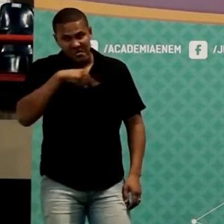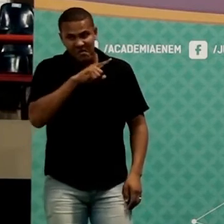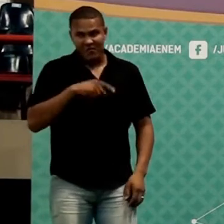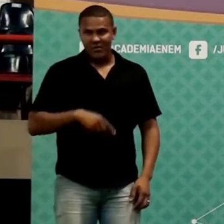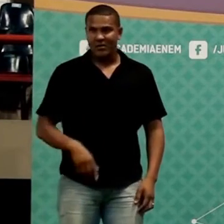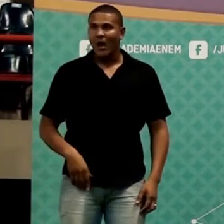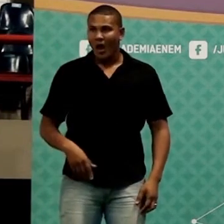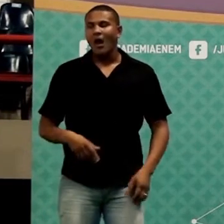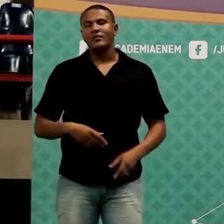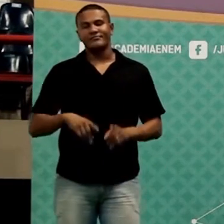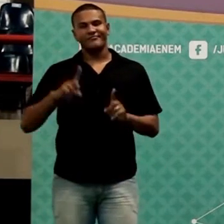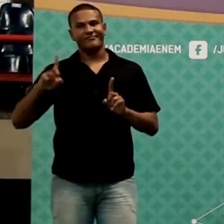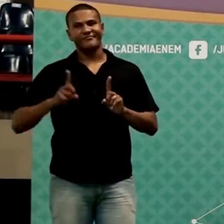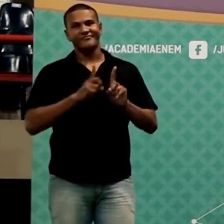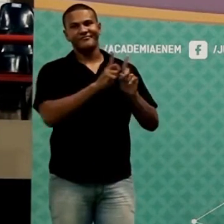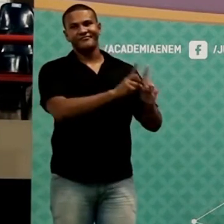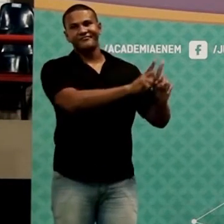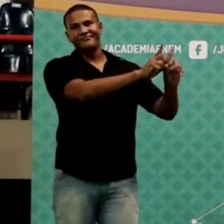vai? Vai.